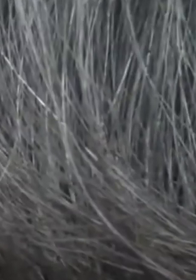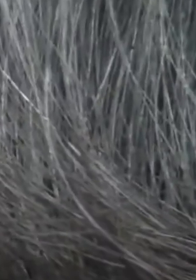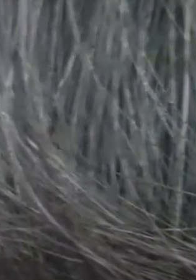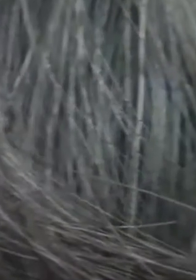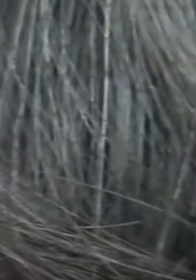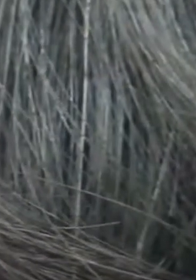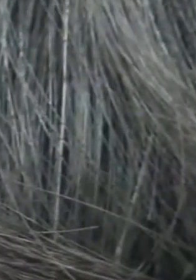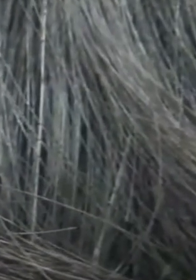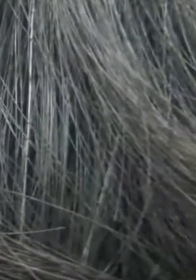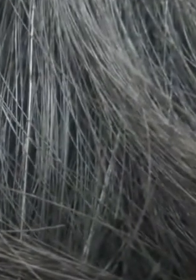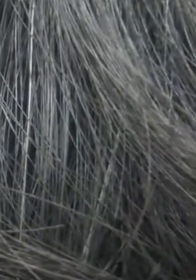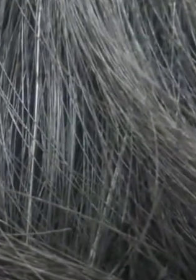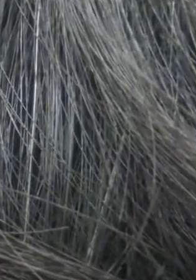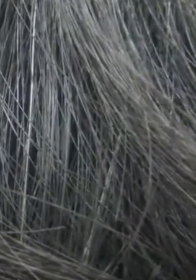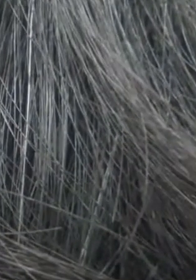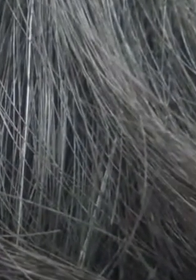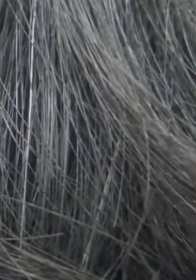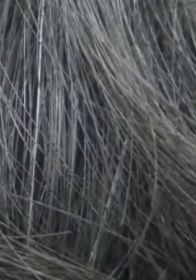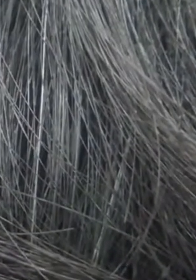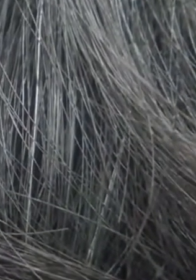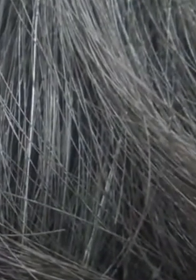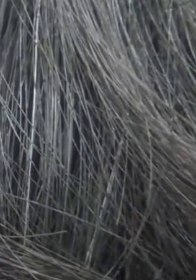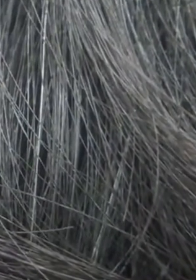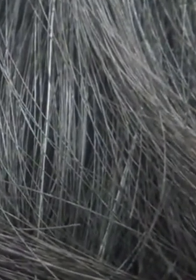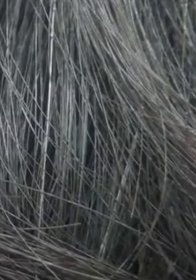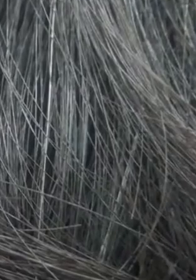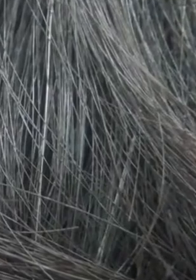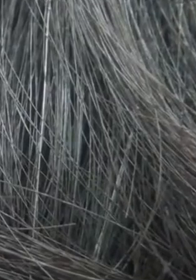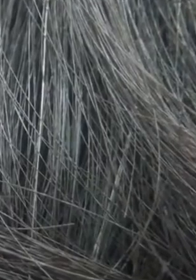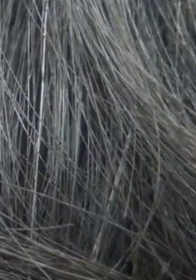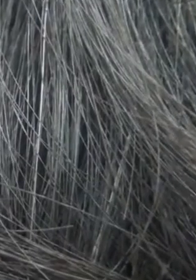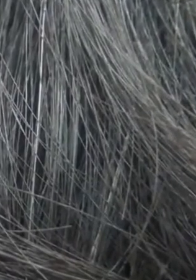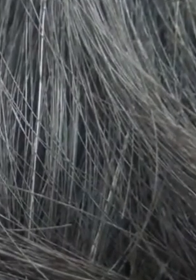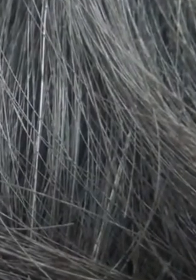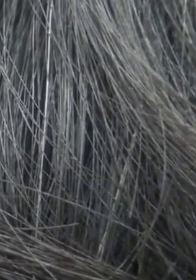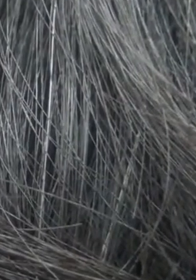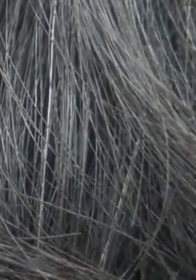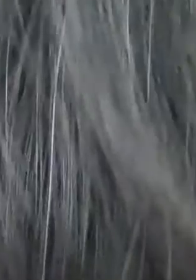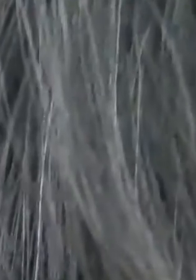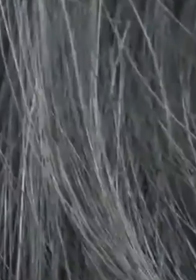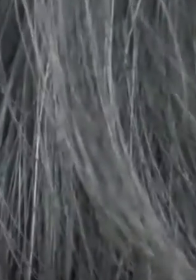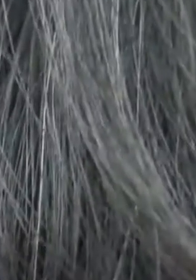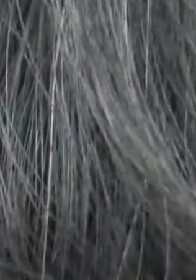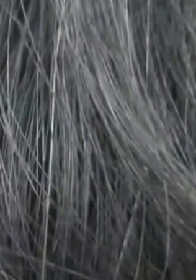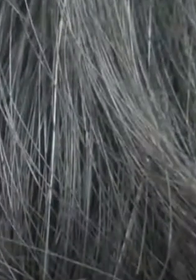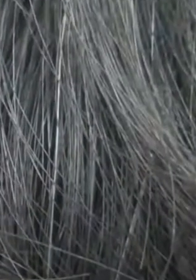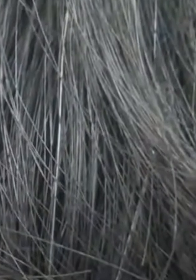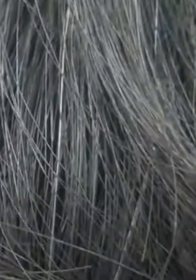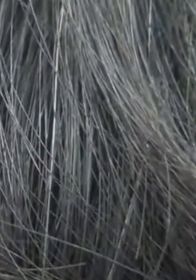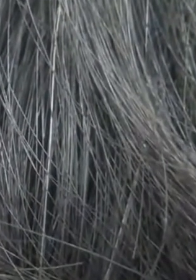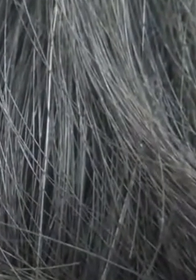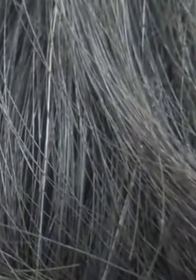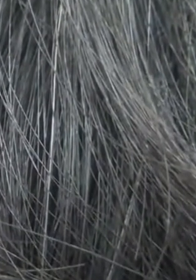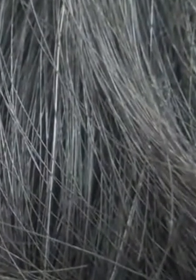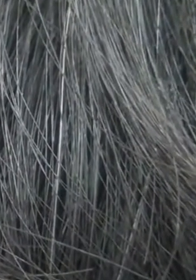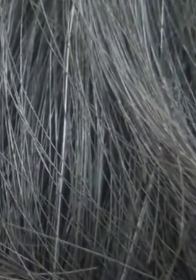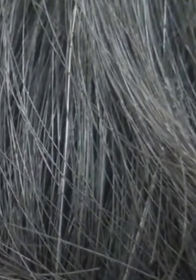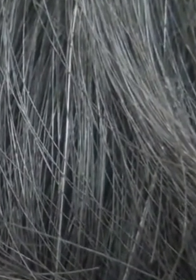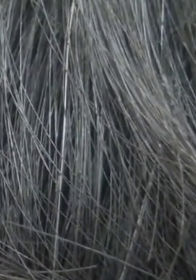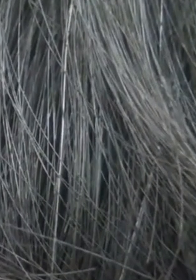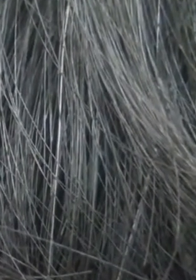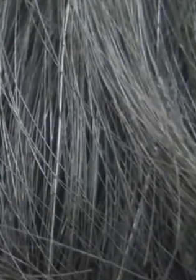공공이용시설의 범위를 확대하고 건설산업기본법 제2조의 건설공사